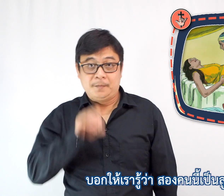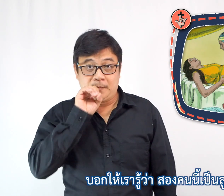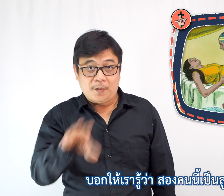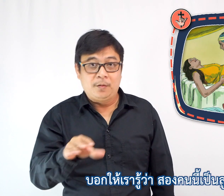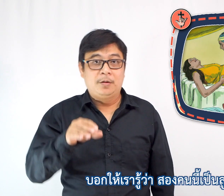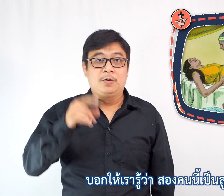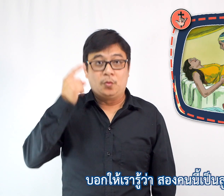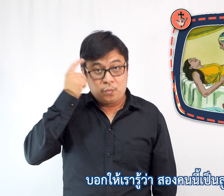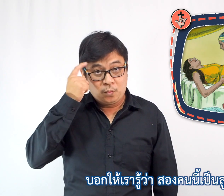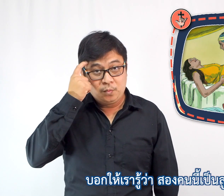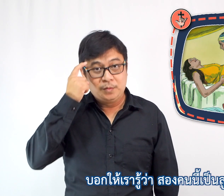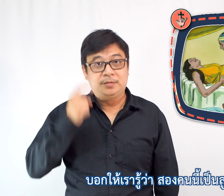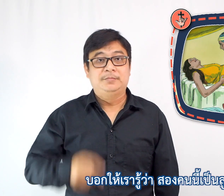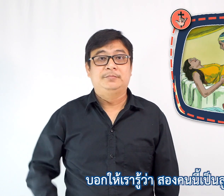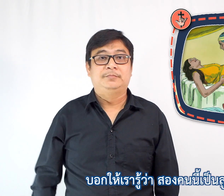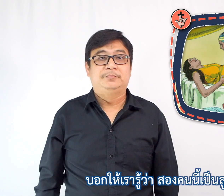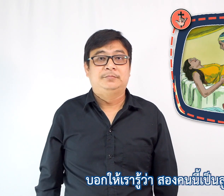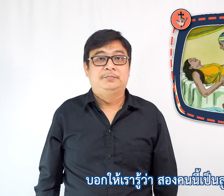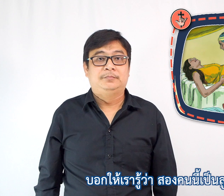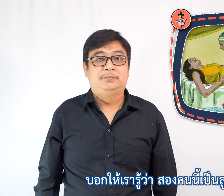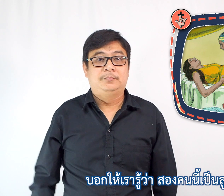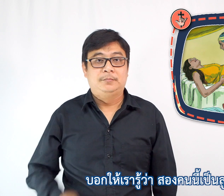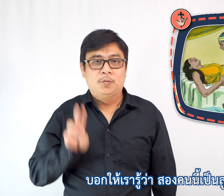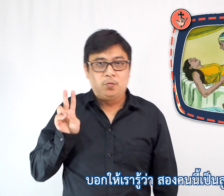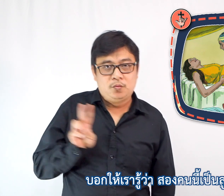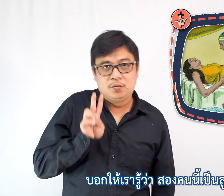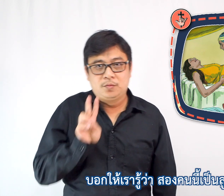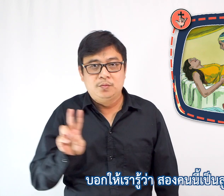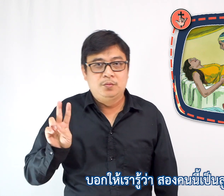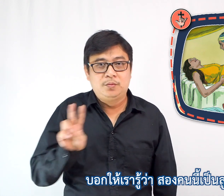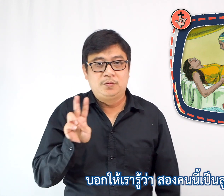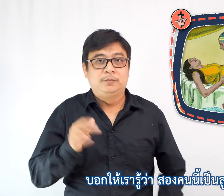บอกให้เรารู้ว่าสองคนนี้เป็นลูกแฝด